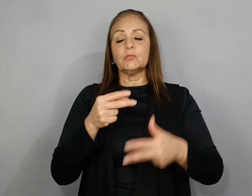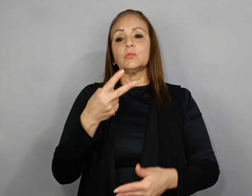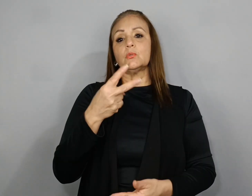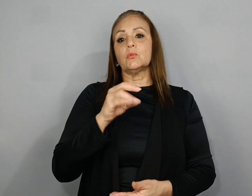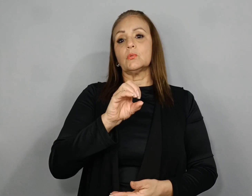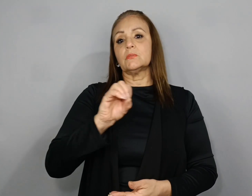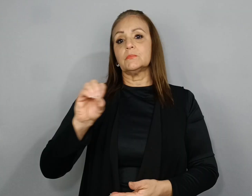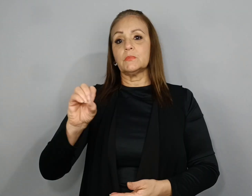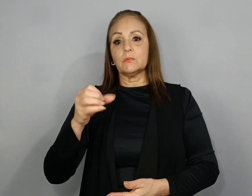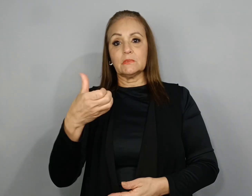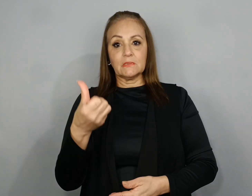2006.